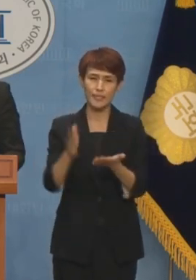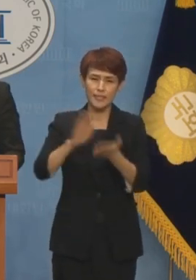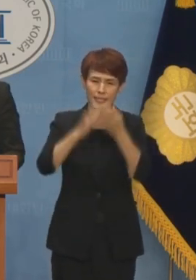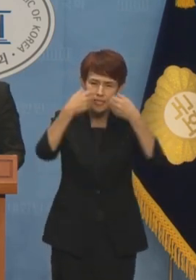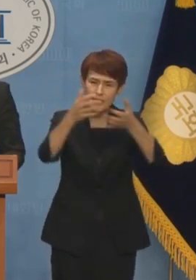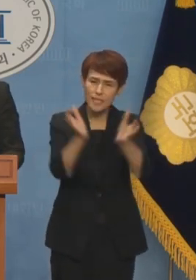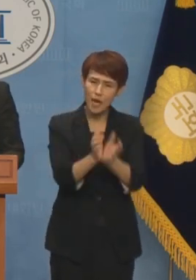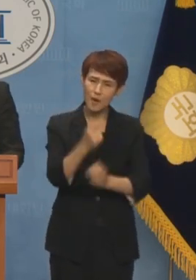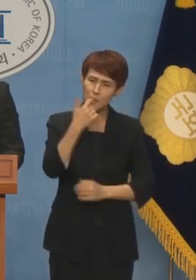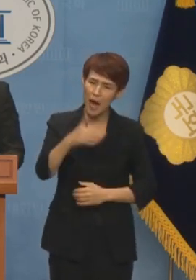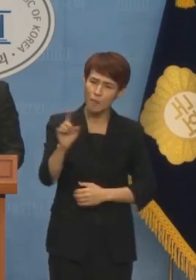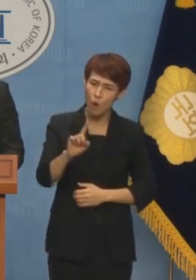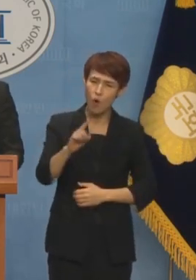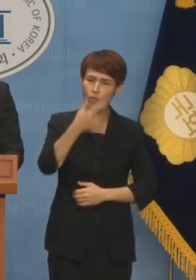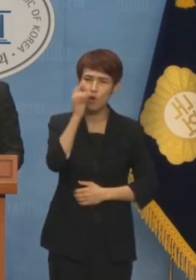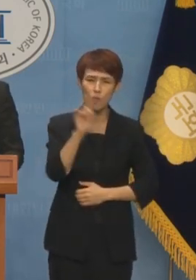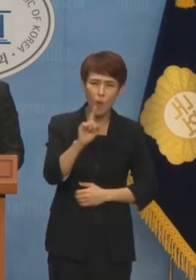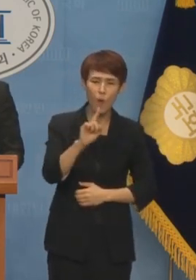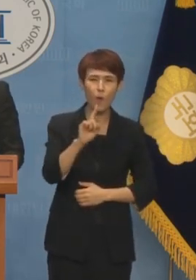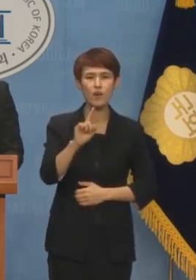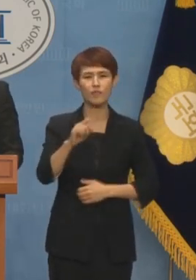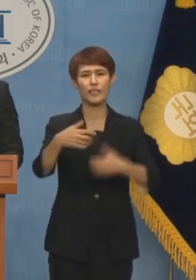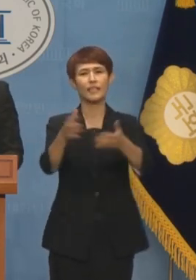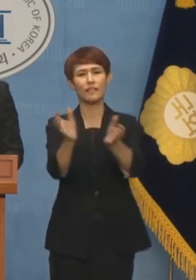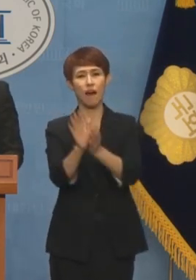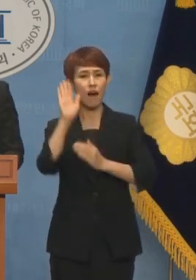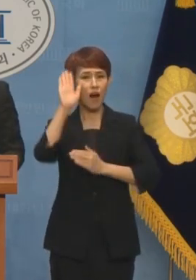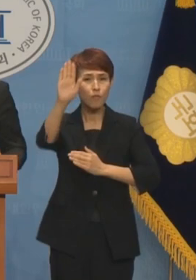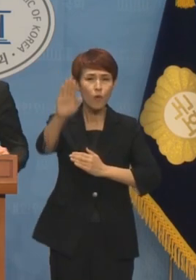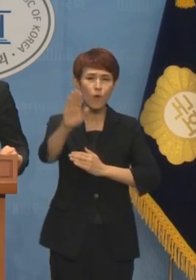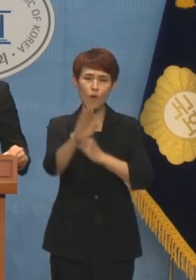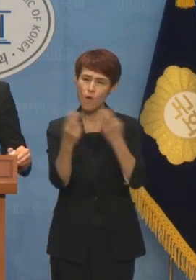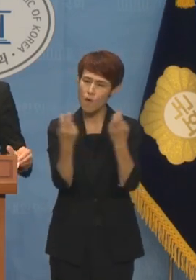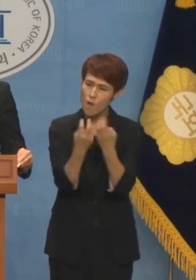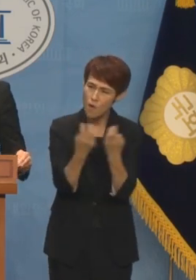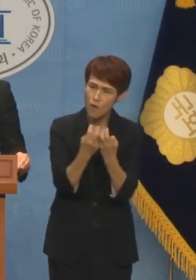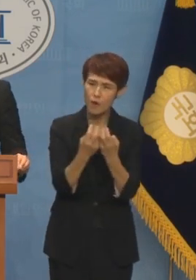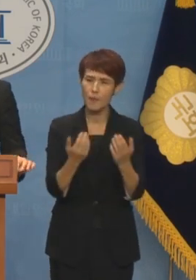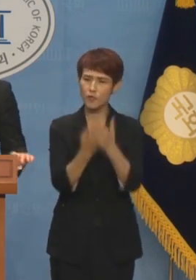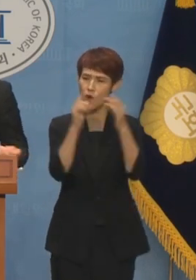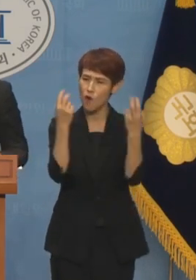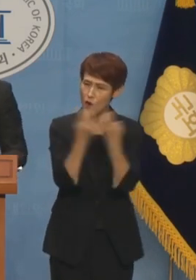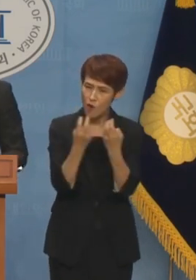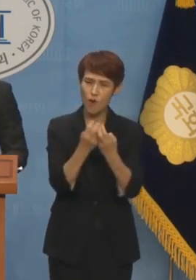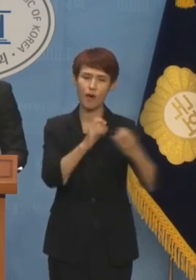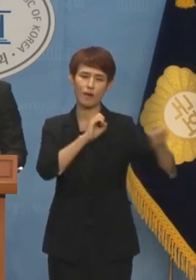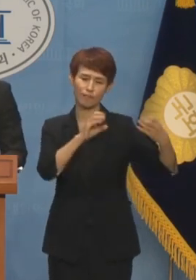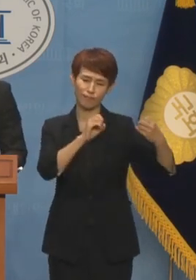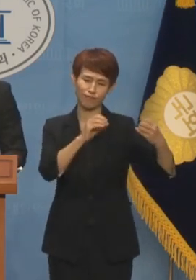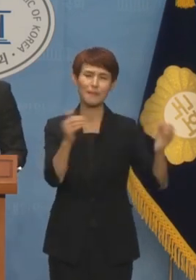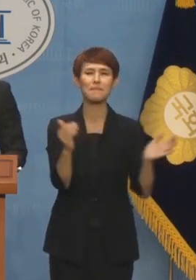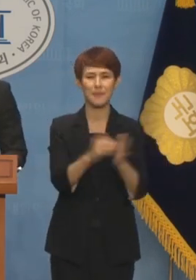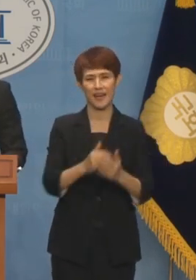부족했던 부분, 그래서 개혁신당이 앞으로 도약하기 위한 길에 대해서 많은 이야기를